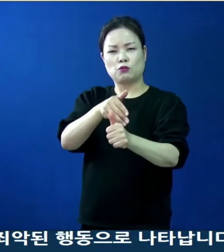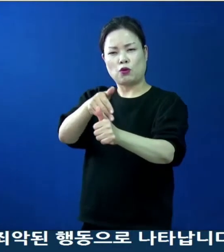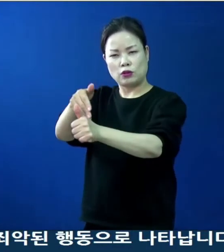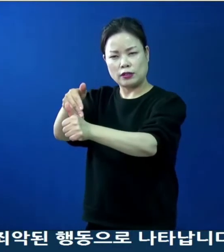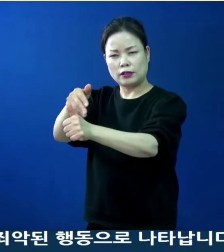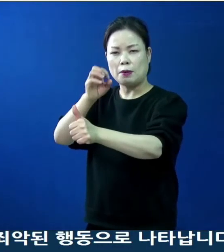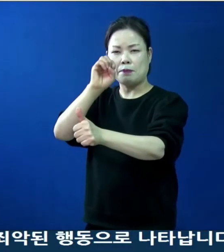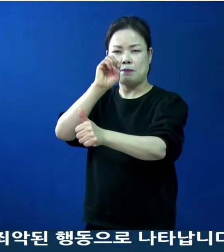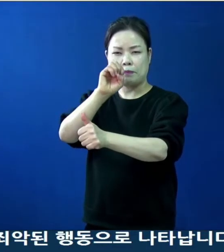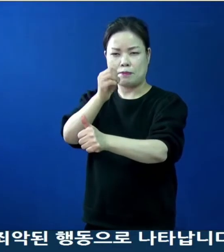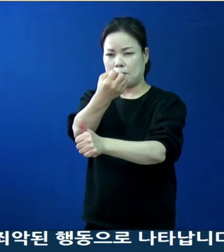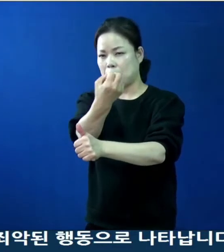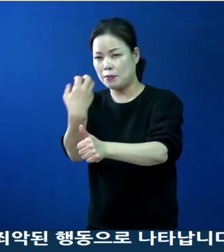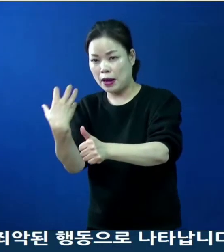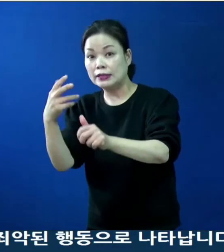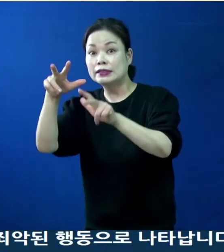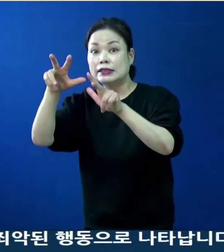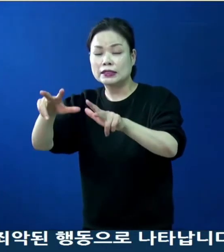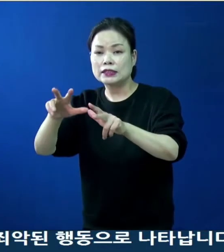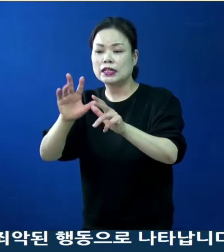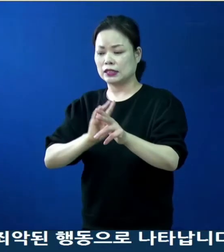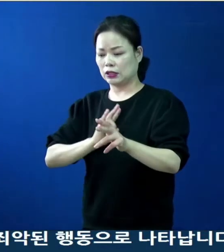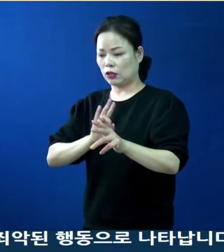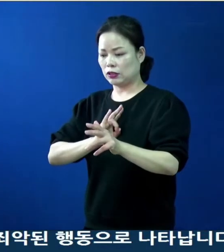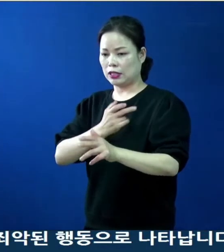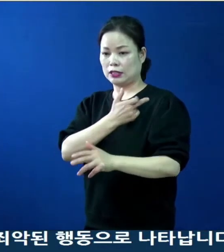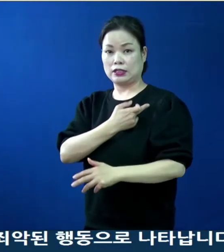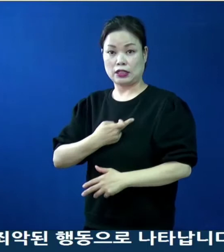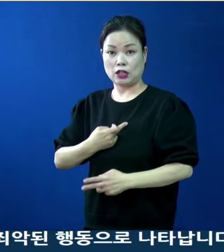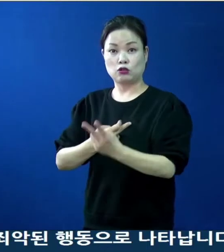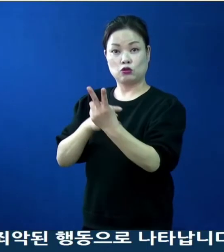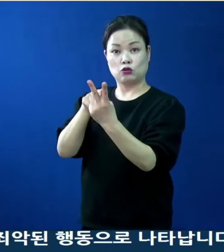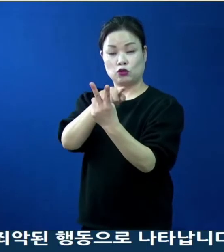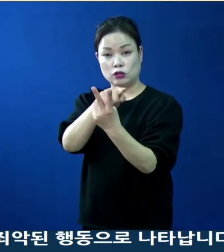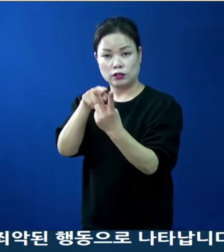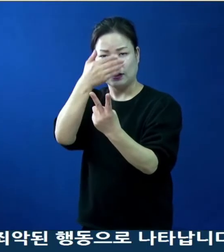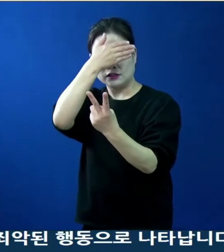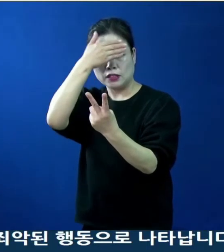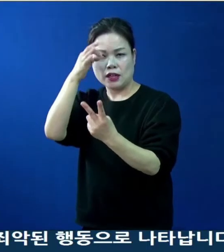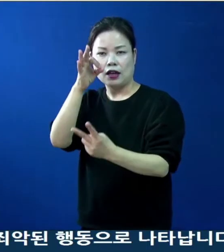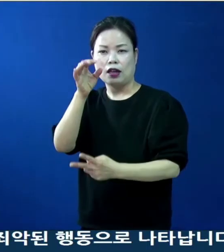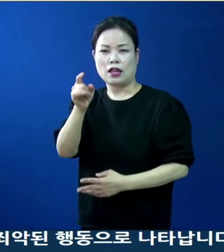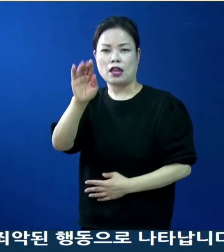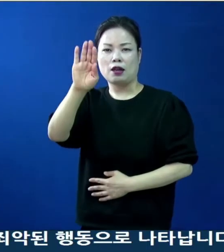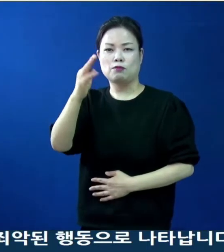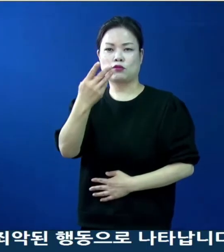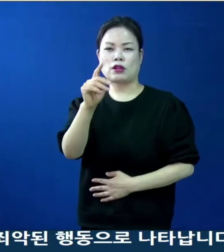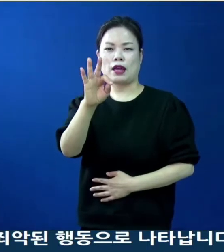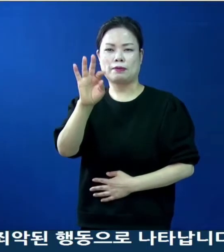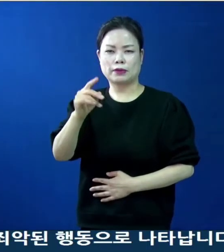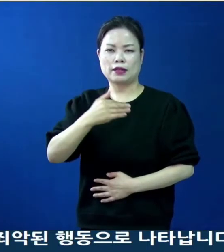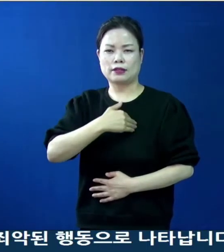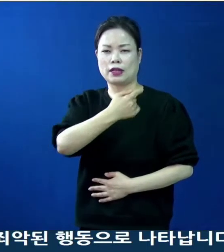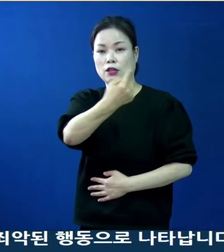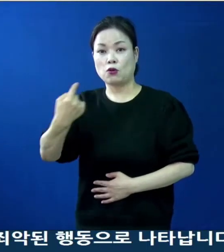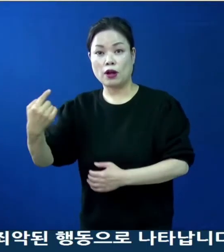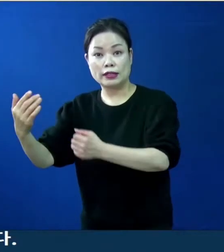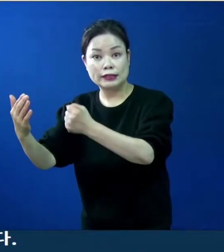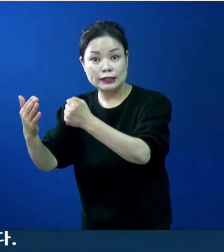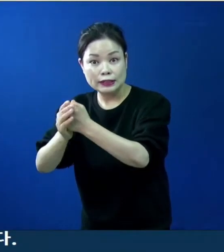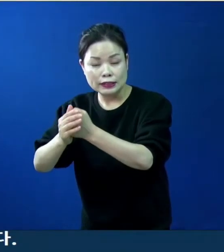보내시며 말씀하시기를 지금 선지자의 제자 중에 두 청년이 에브라임 산지에서부터 내게로